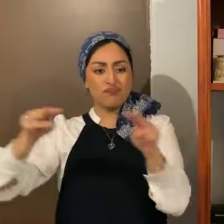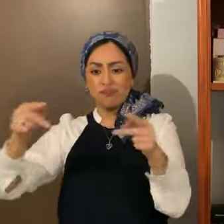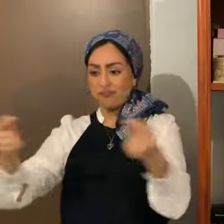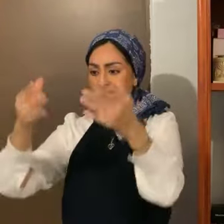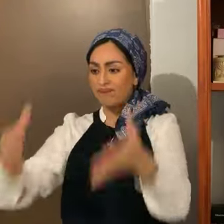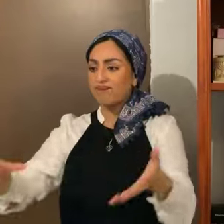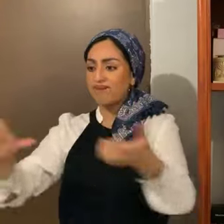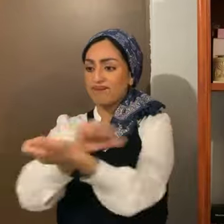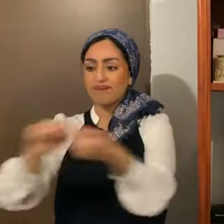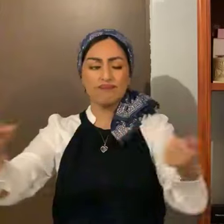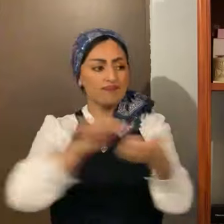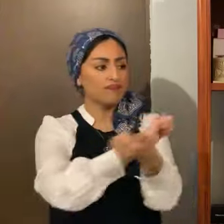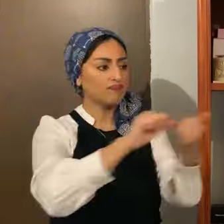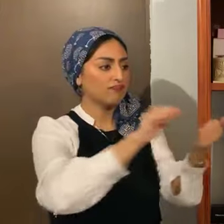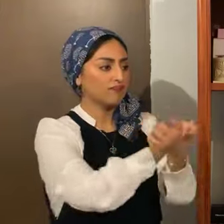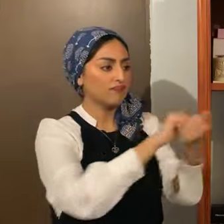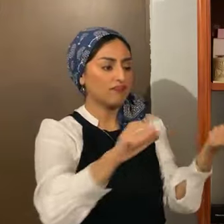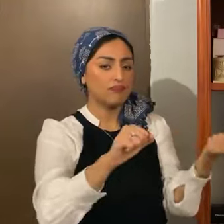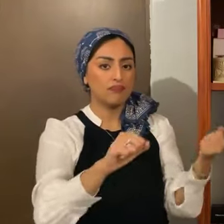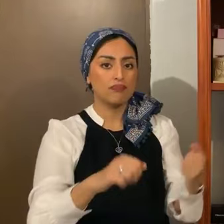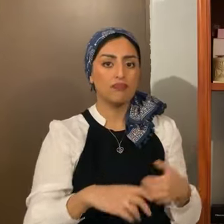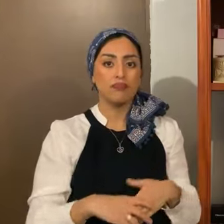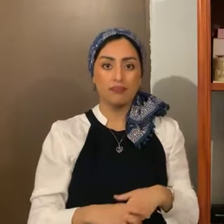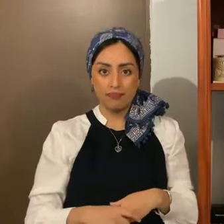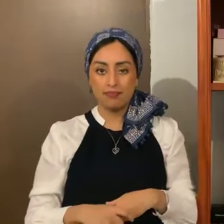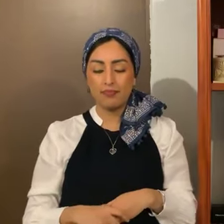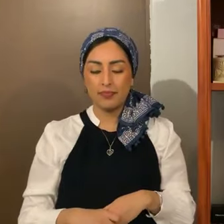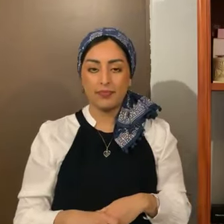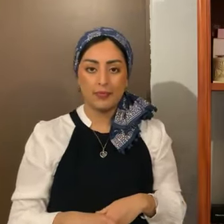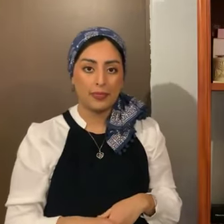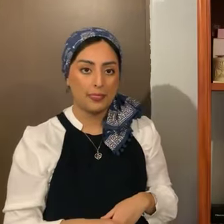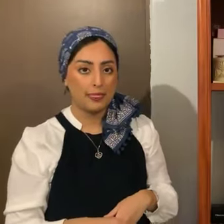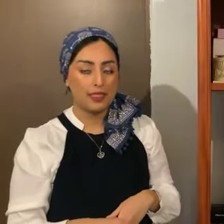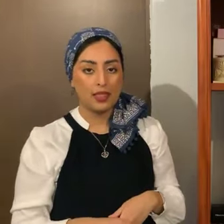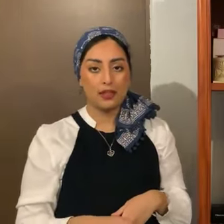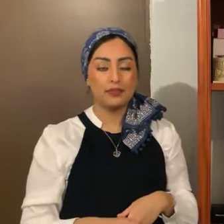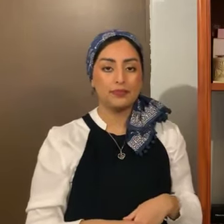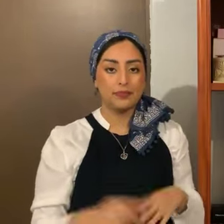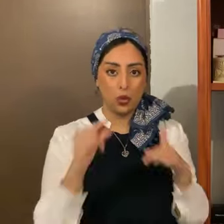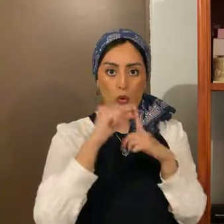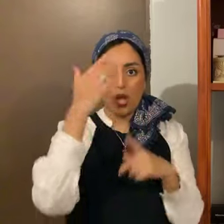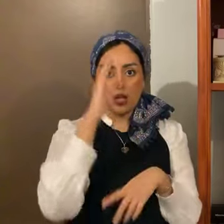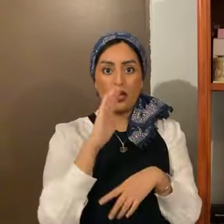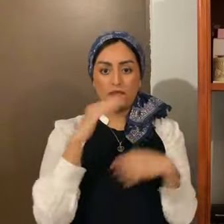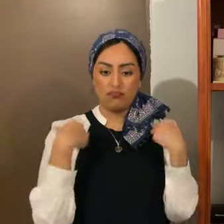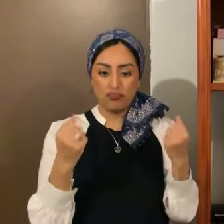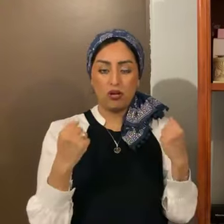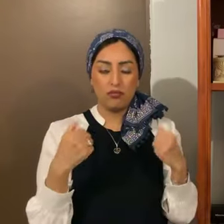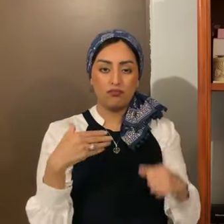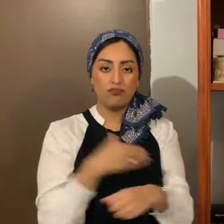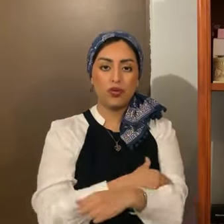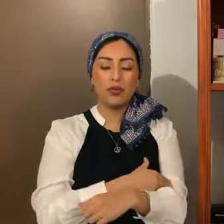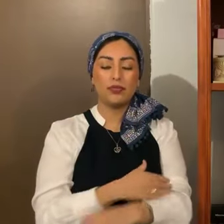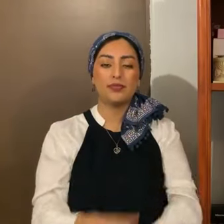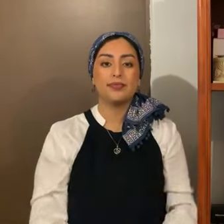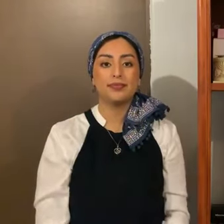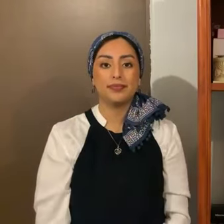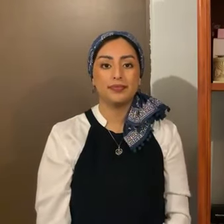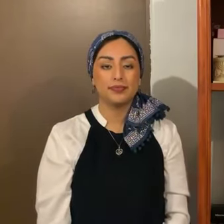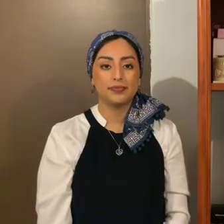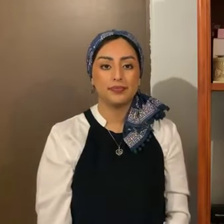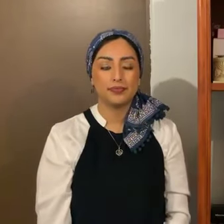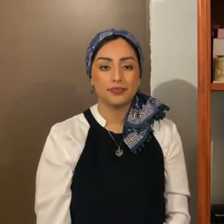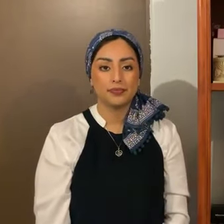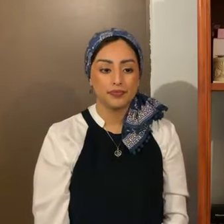enemigos. Está fuerte, ¿verdad? Pero así es la Biblia, es la palabra. ¿O lo borramos? No lo podemos